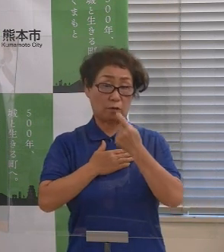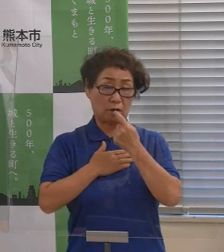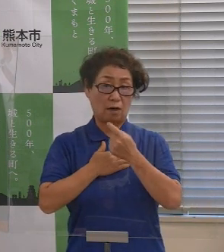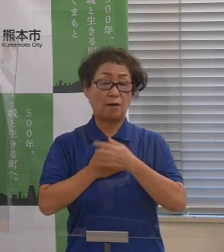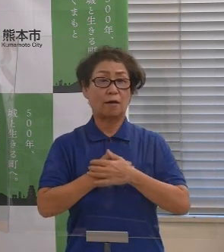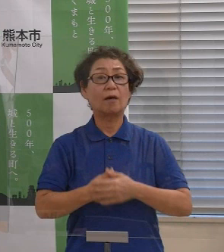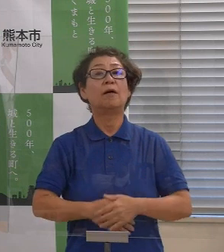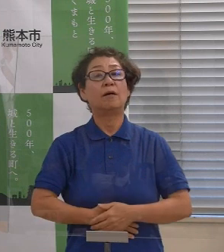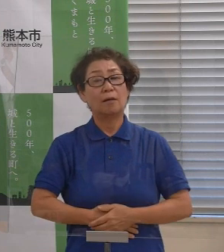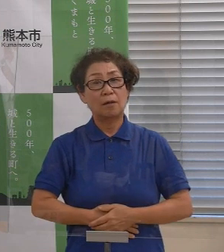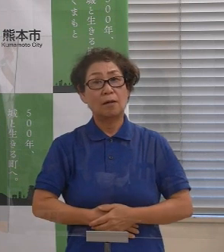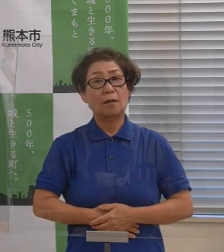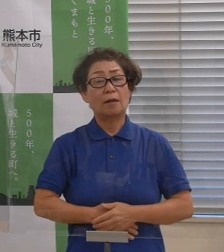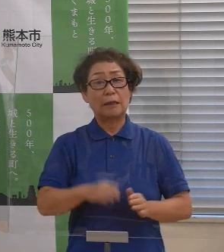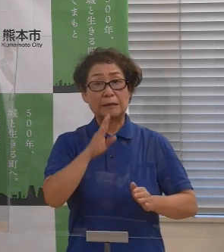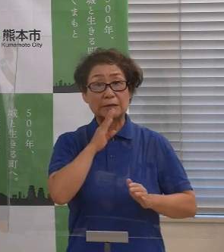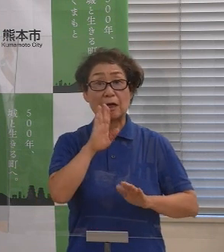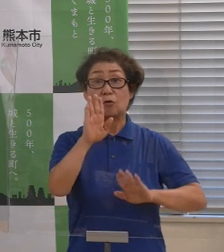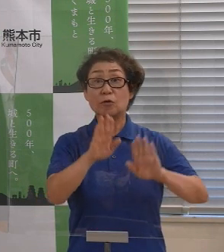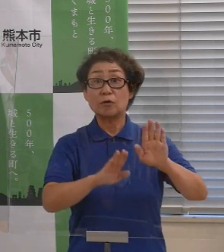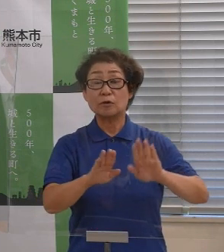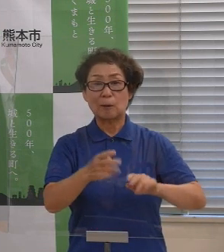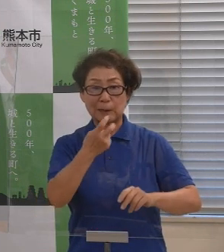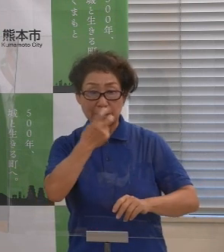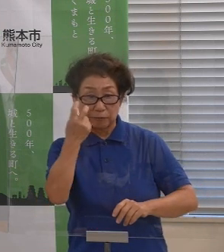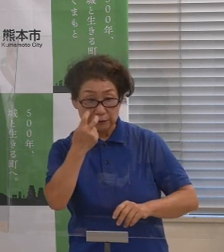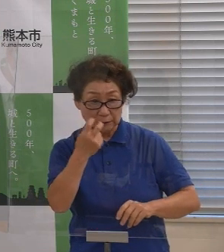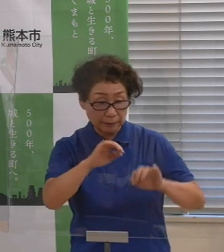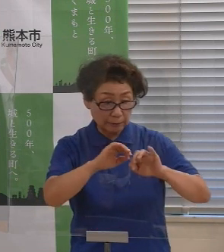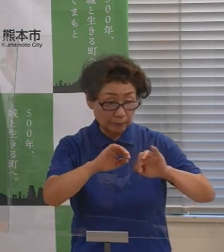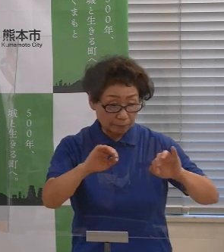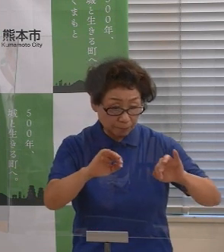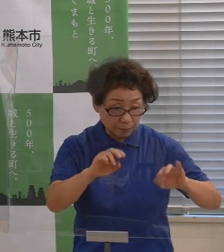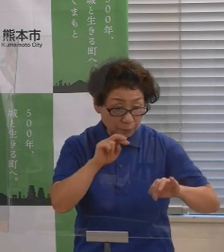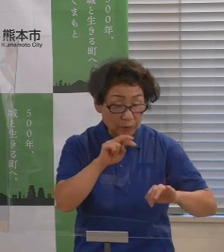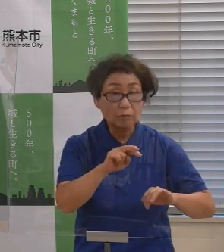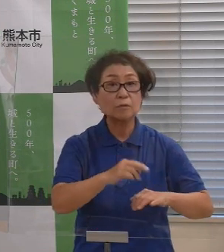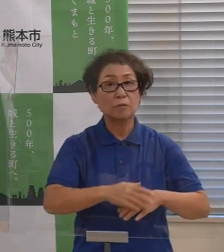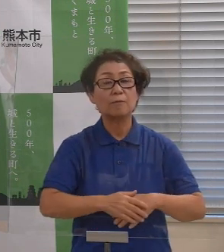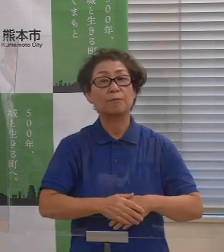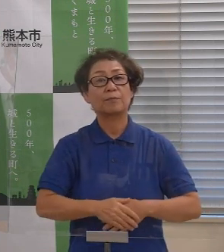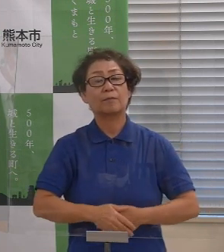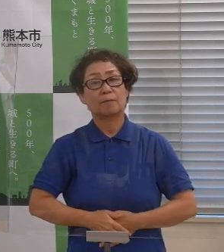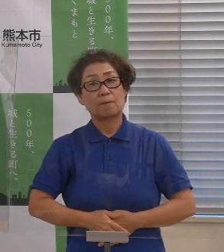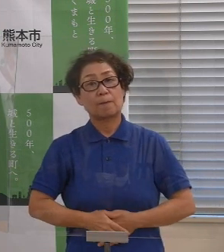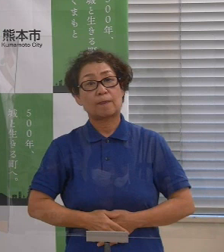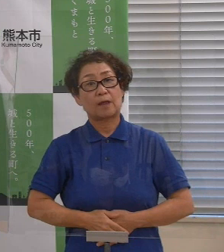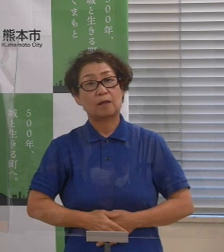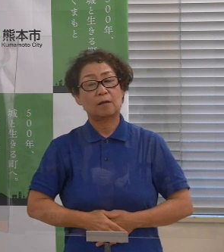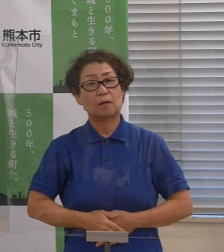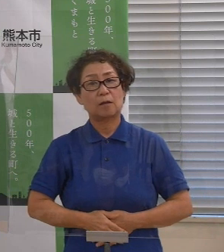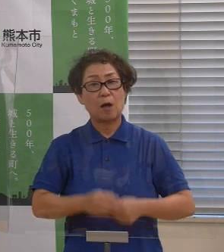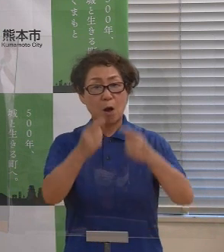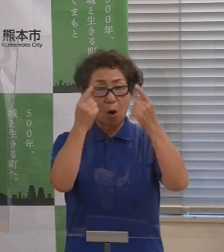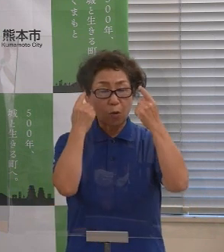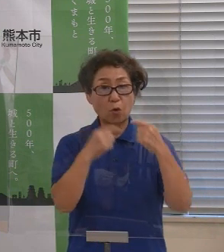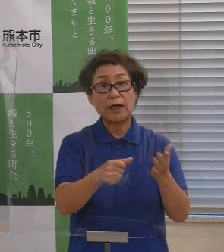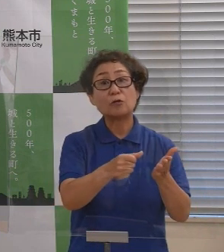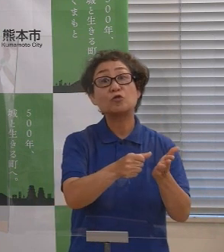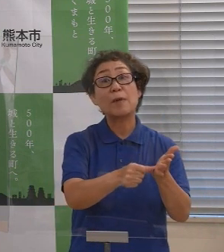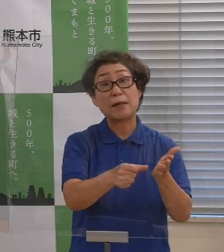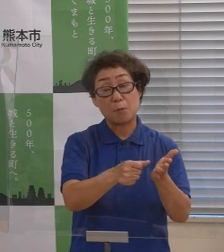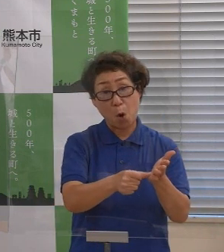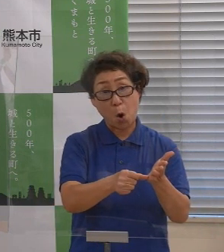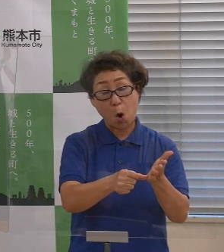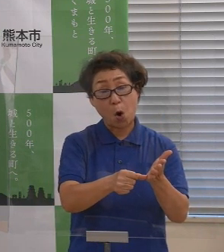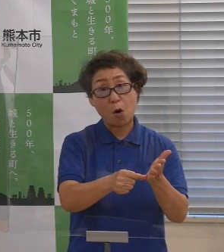ですね、実態をですね、確認をしていったところですね、これはその顧客名簿という